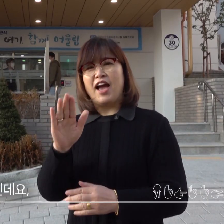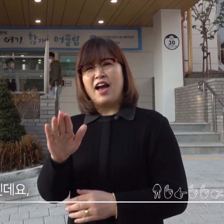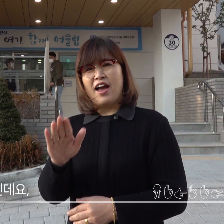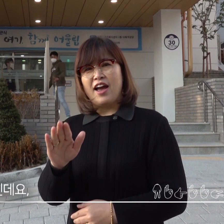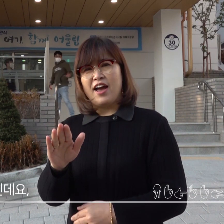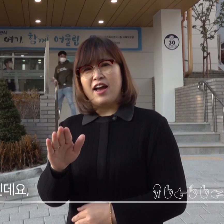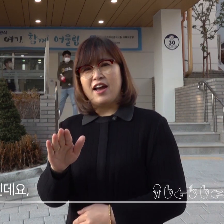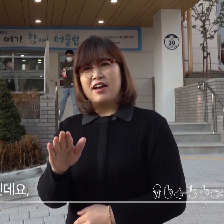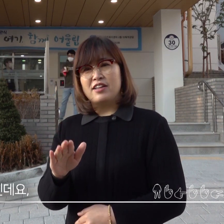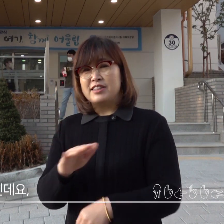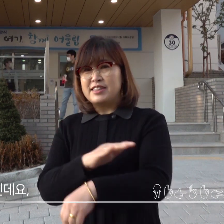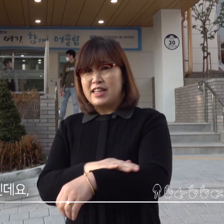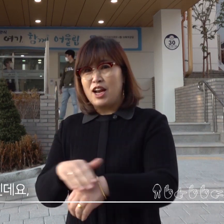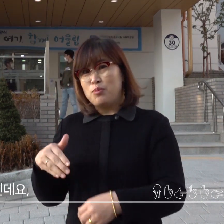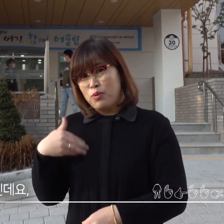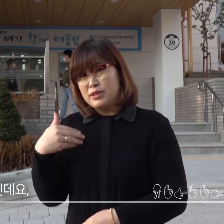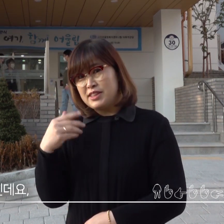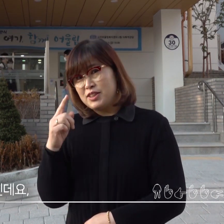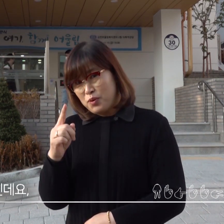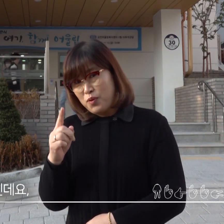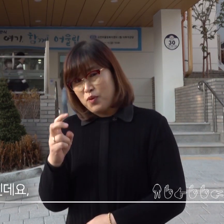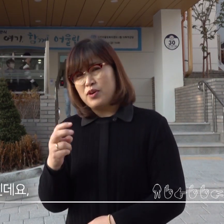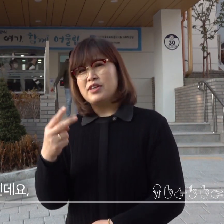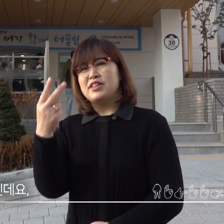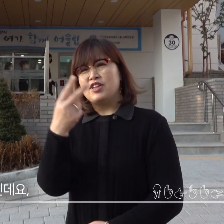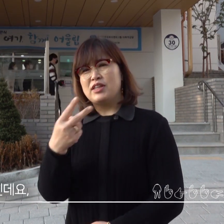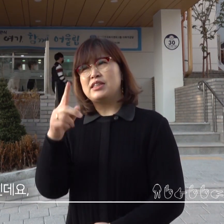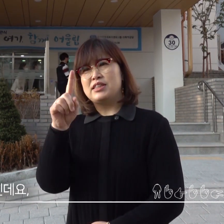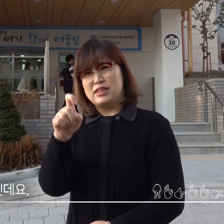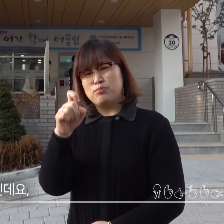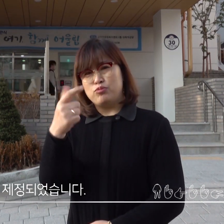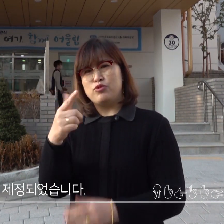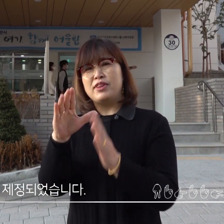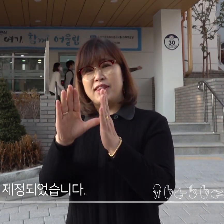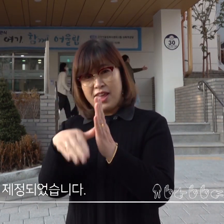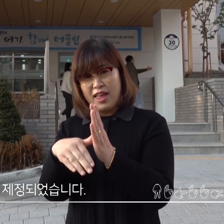수어는 언어다. 잘 모르실 텐데요.